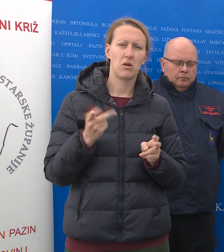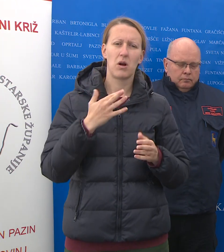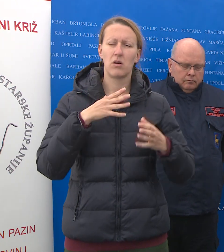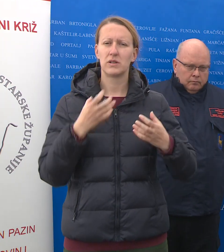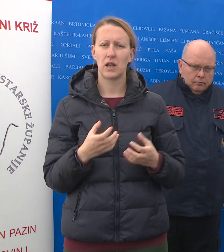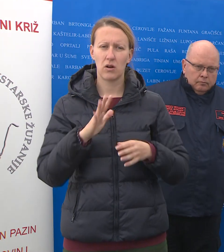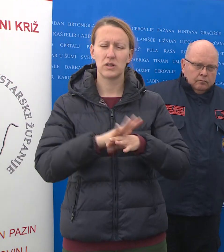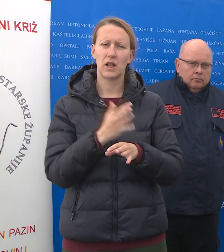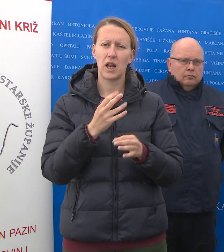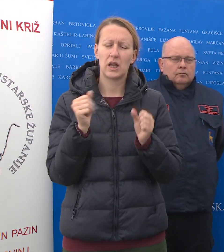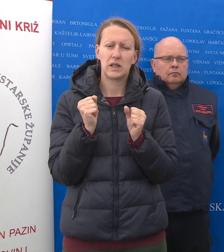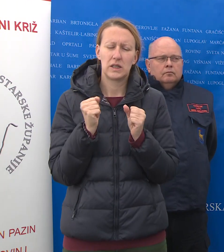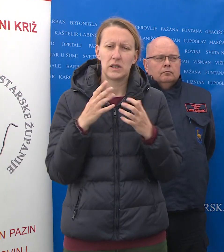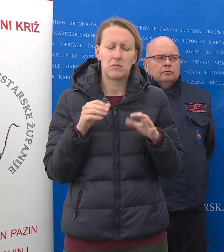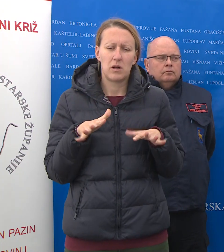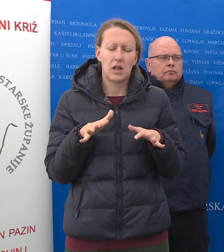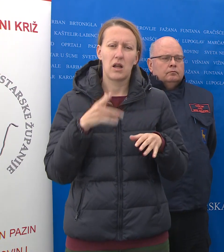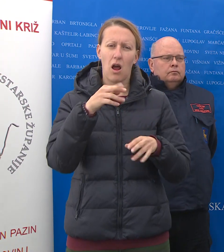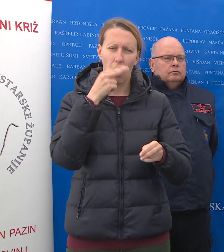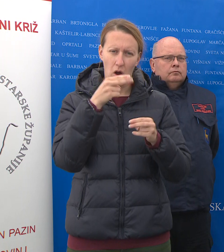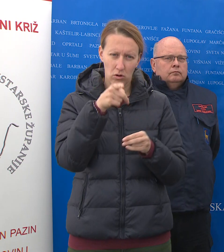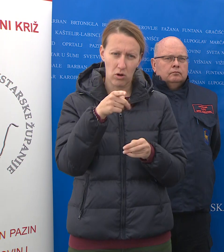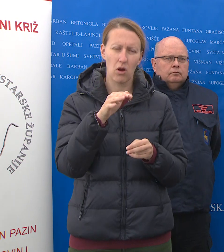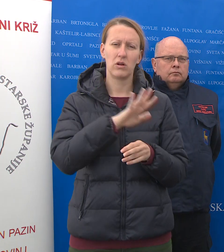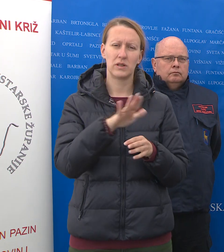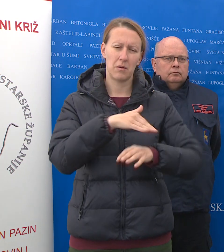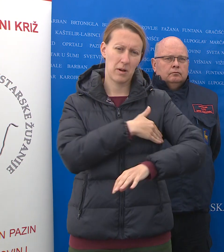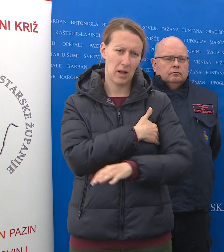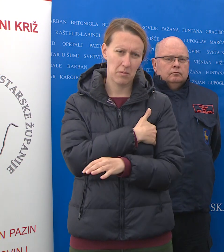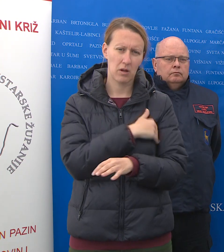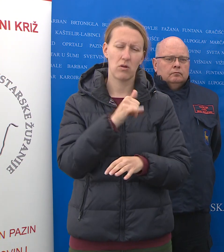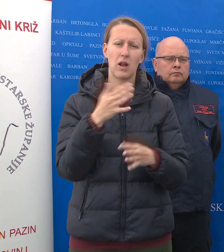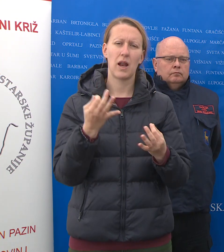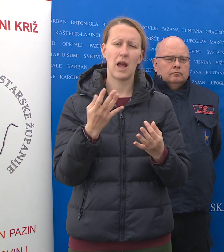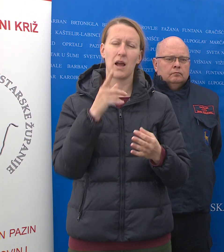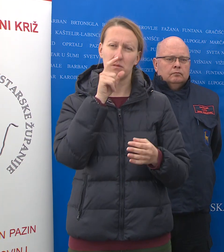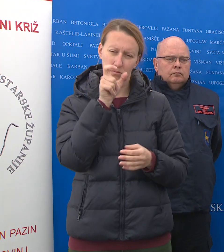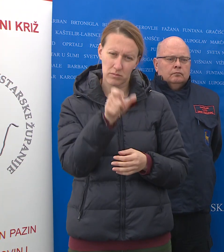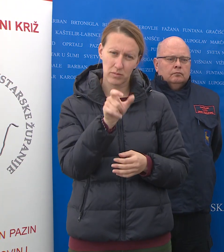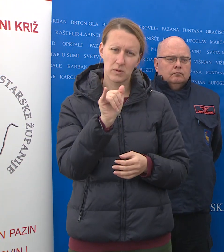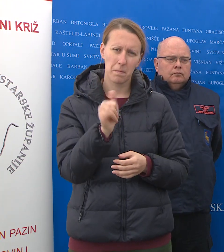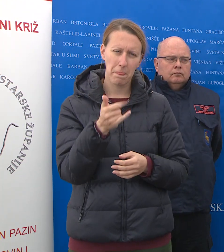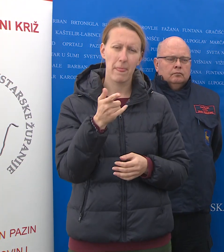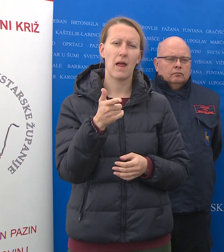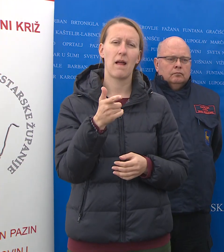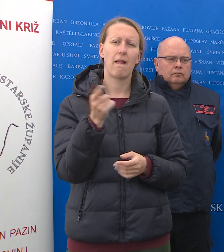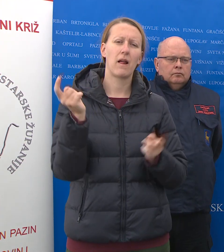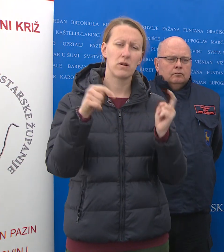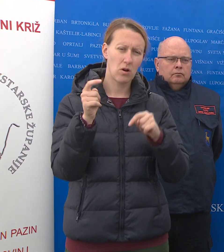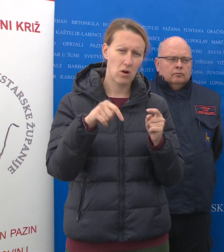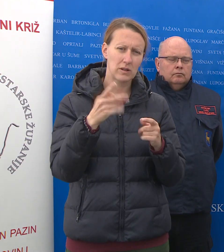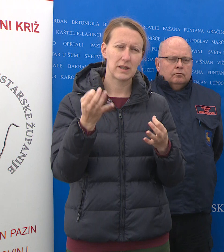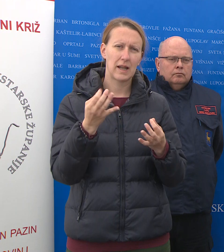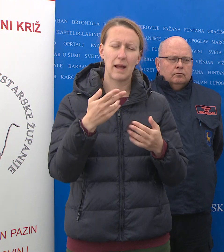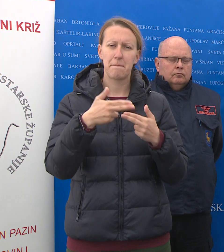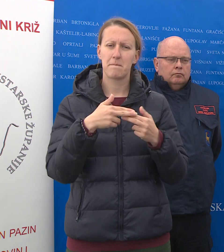sjede. Onda osjetite barem neku zimicu tresavicu. Ova kontrola same temperature vam je nekakav znak da li dolazi